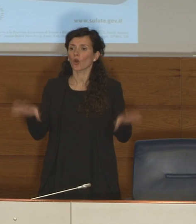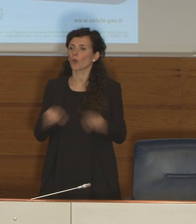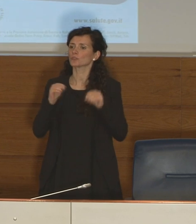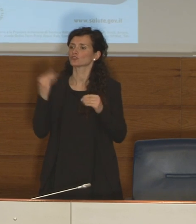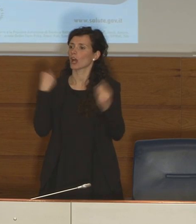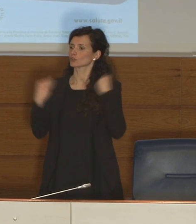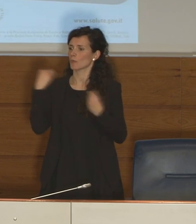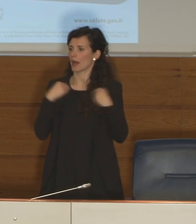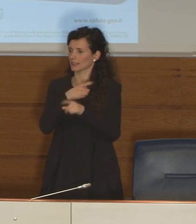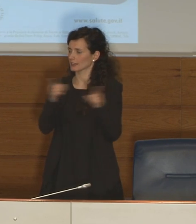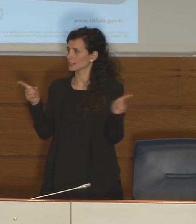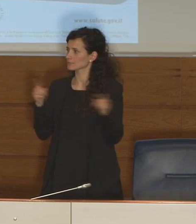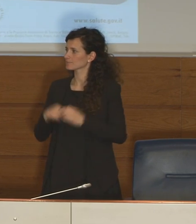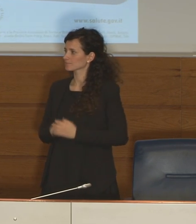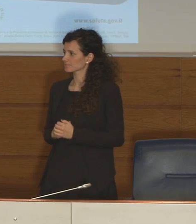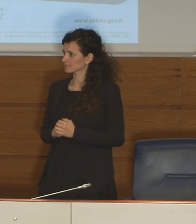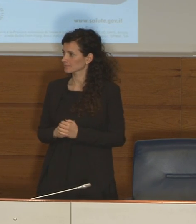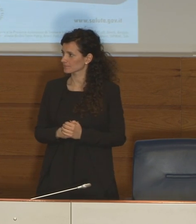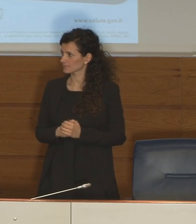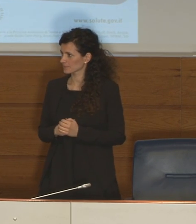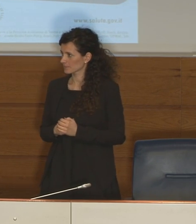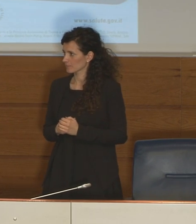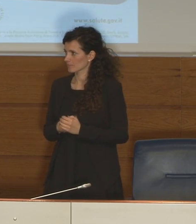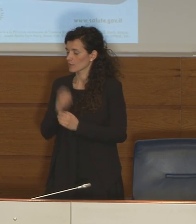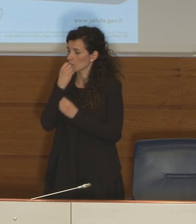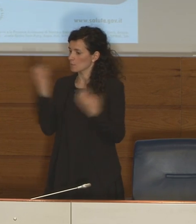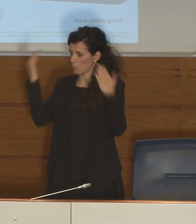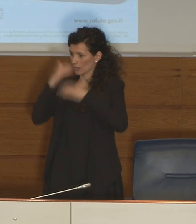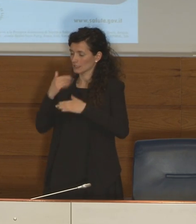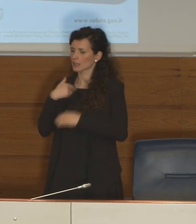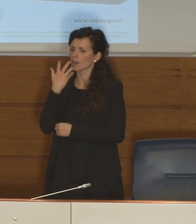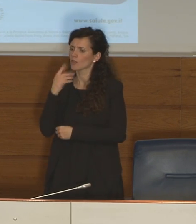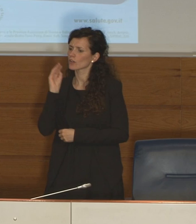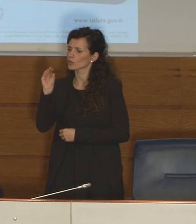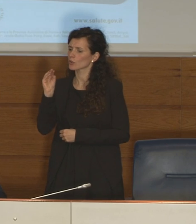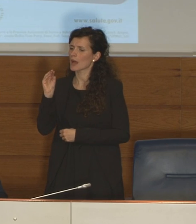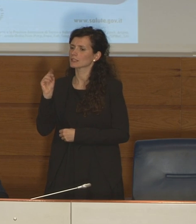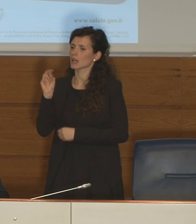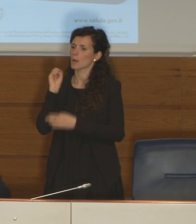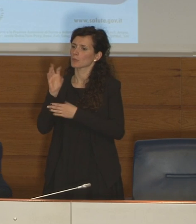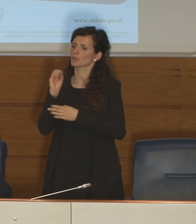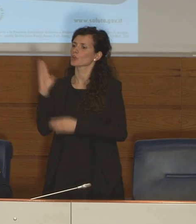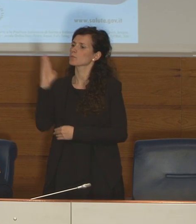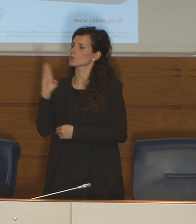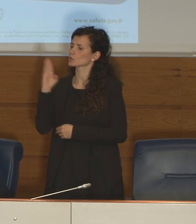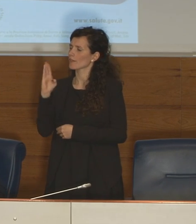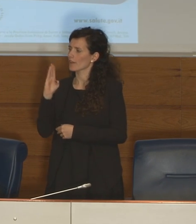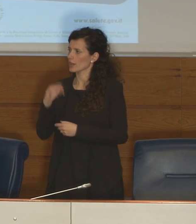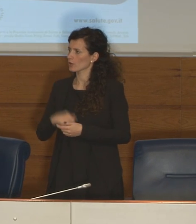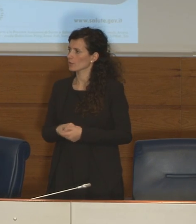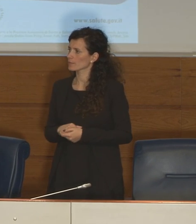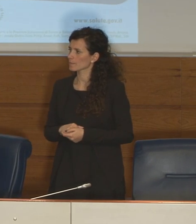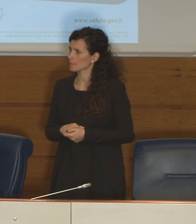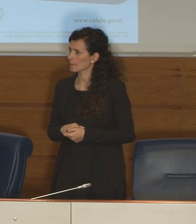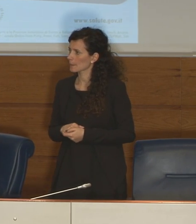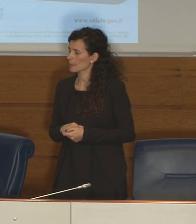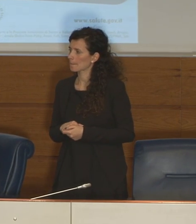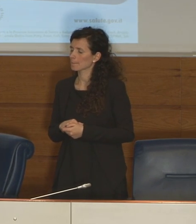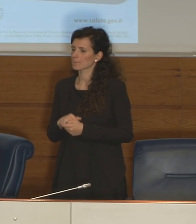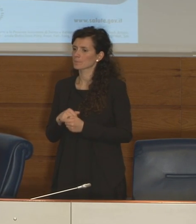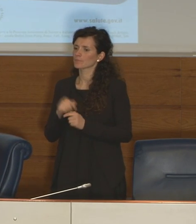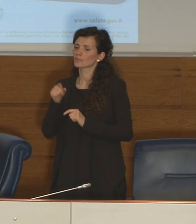prego se buonasera prova una domanda per il professor brusaferro l'indicazione sulla chiusura